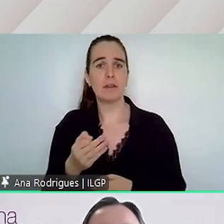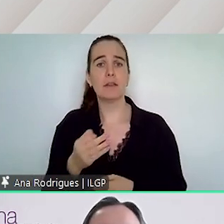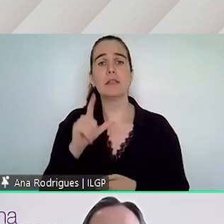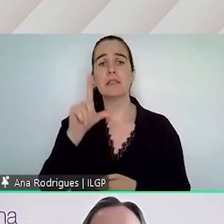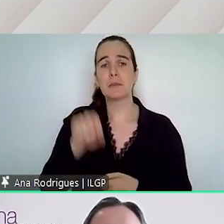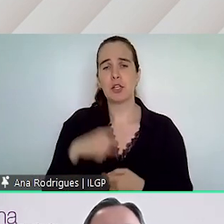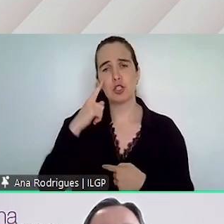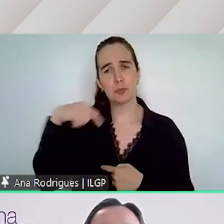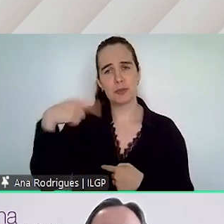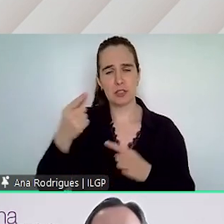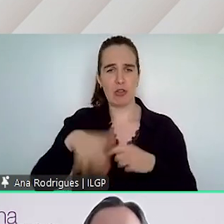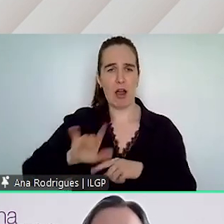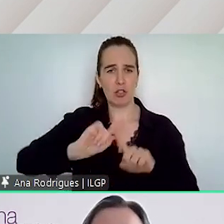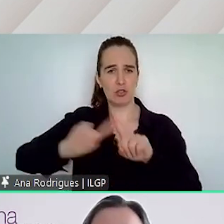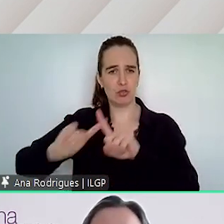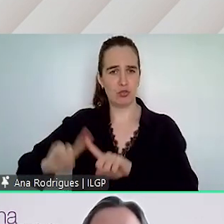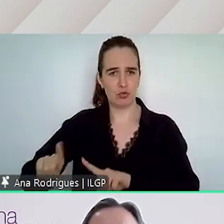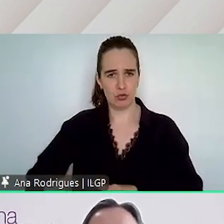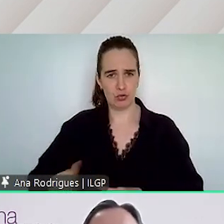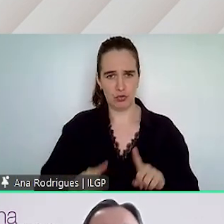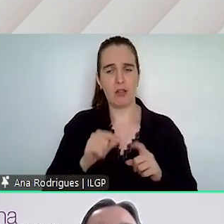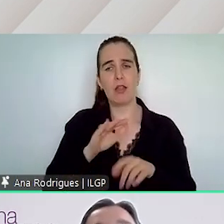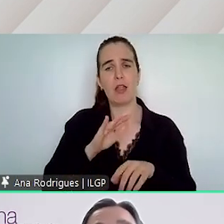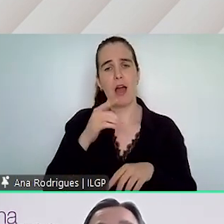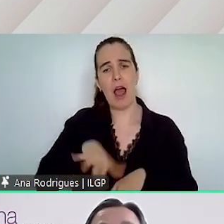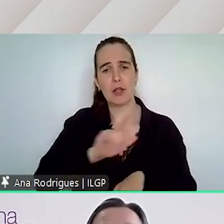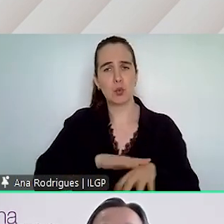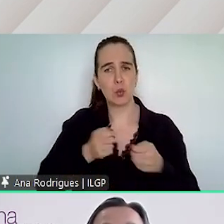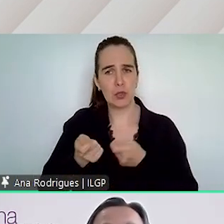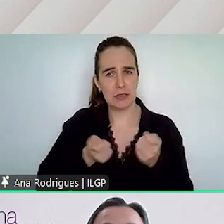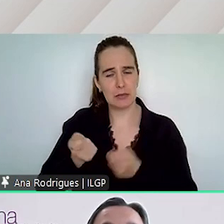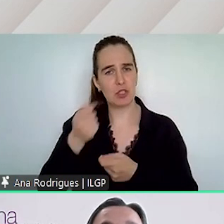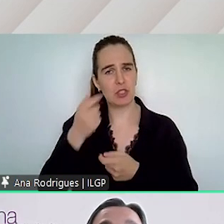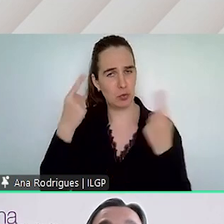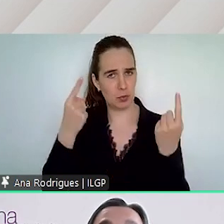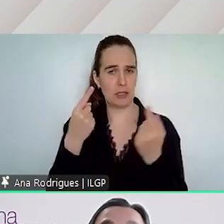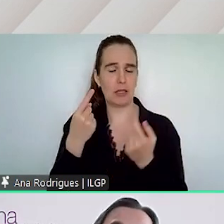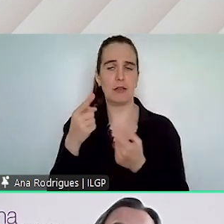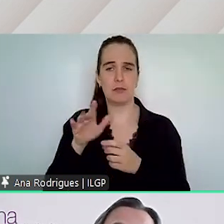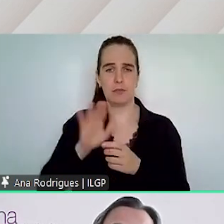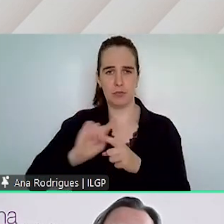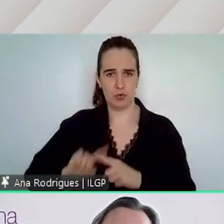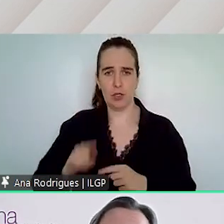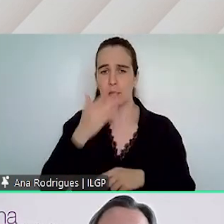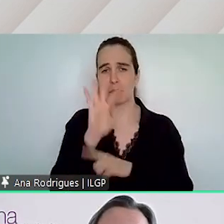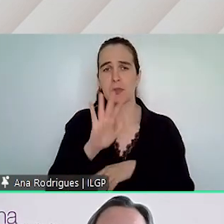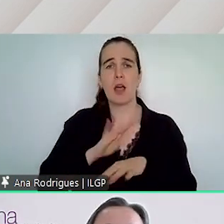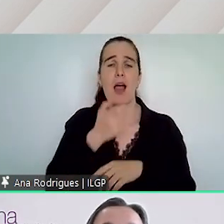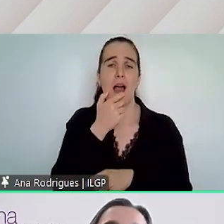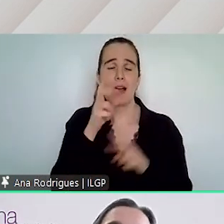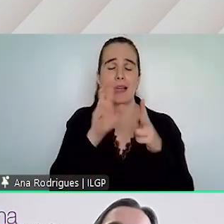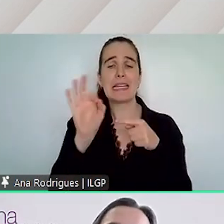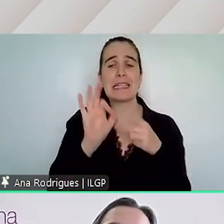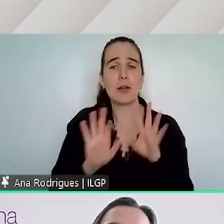do conhecimento e da administração pública. Os critérios de avaliação incluem a originalidade do trabalho,